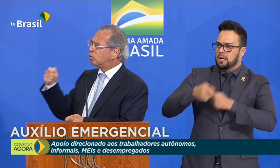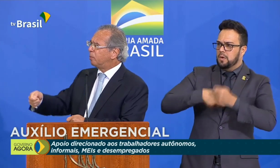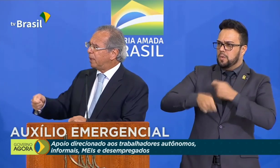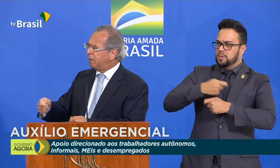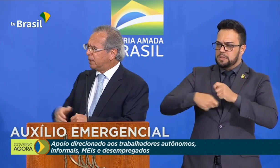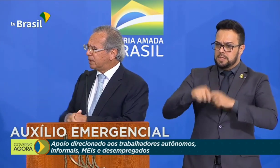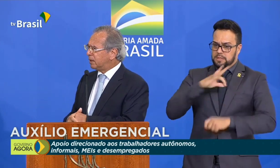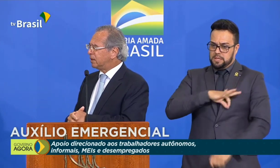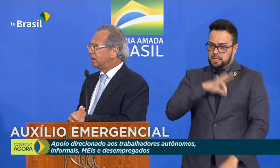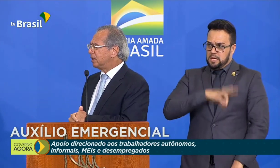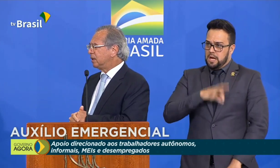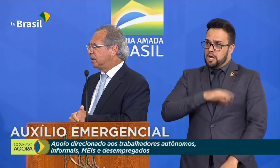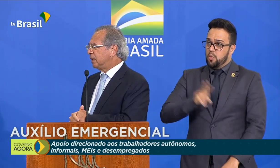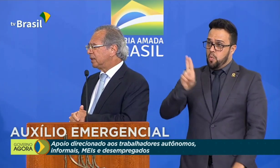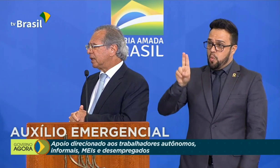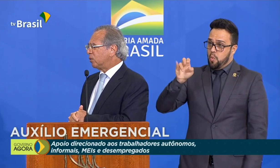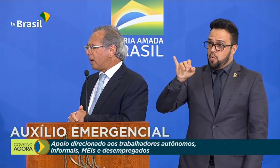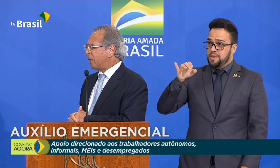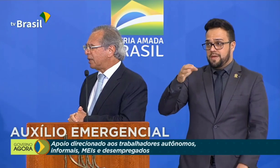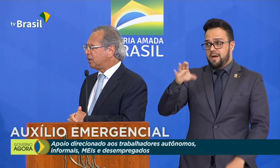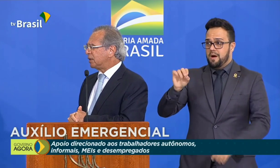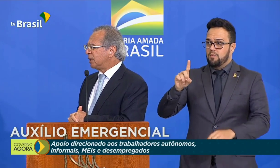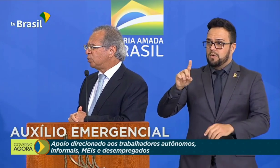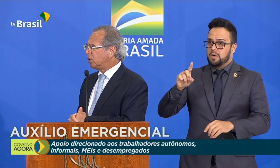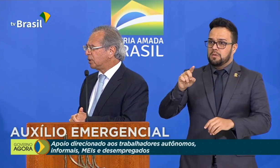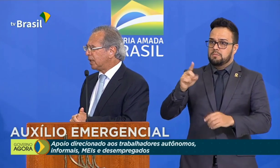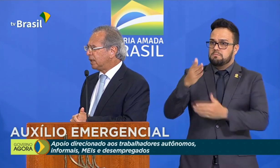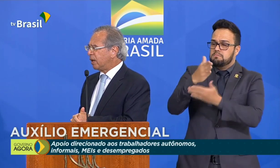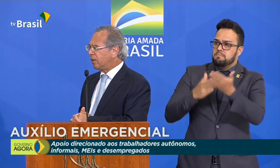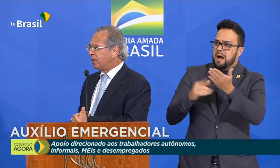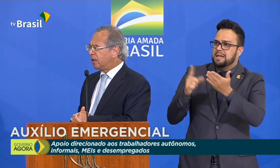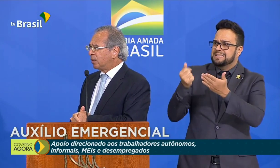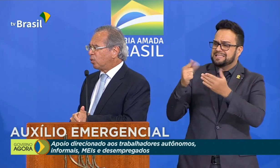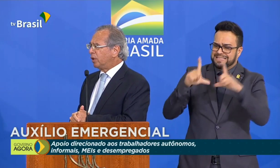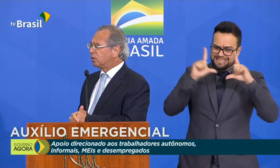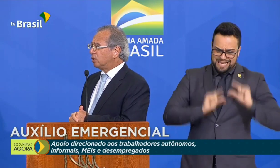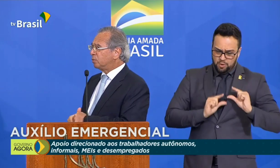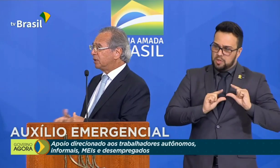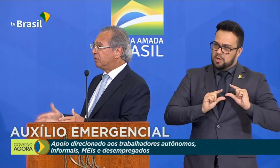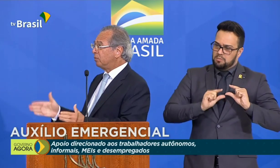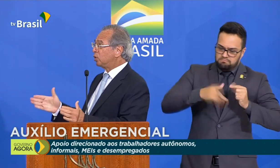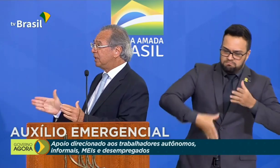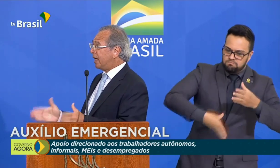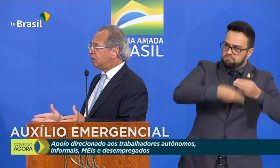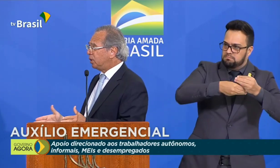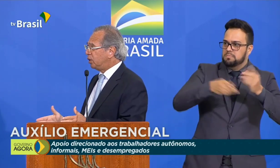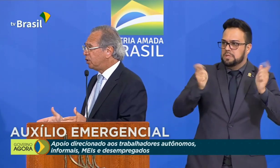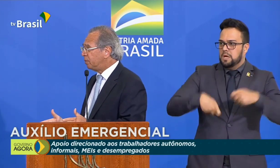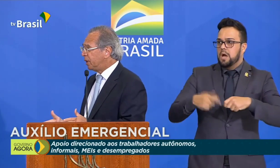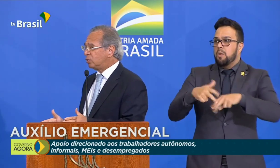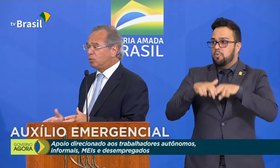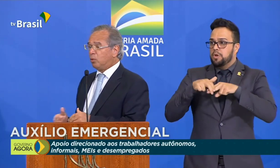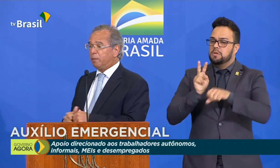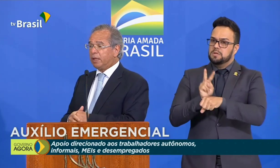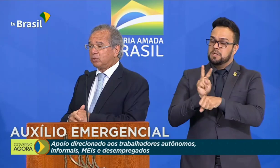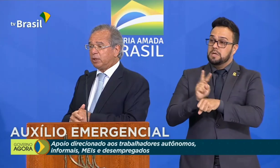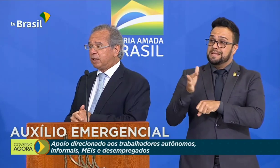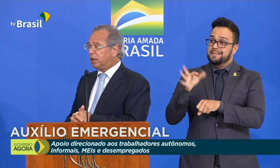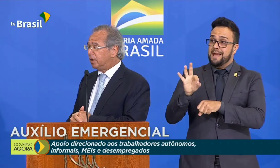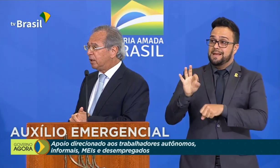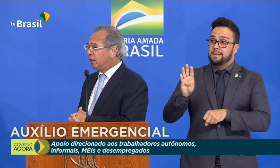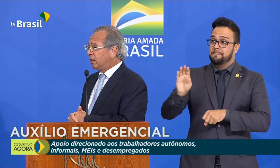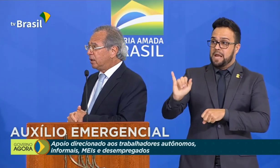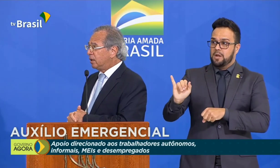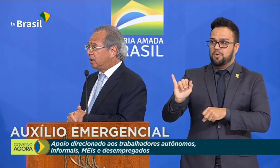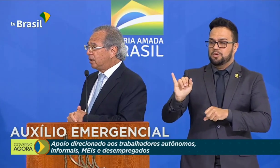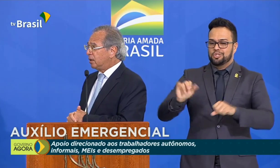entra e suplementa uma parte dessa redução salarial. Com isso, nós preservamos 10 milhões de empregos no momento em